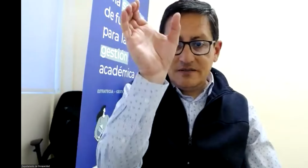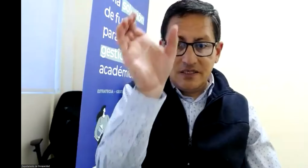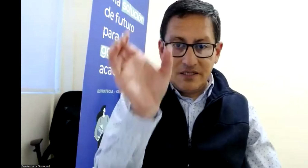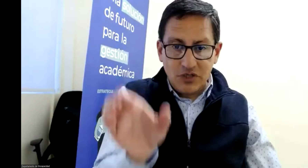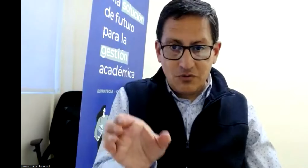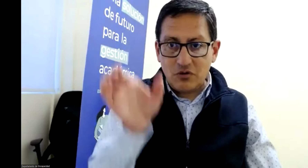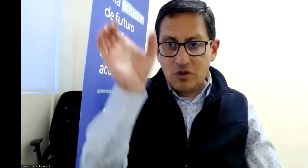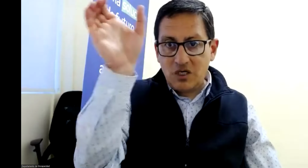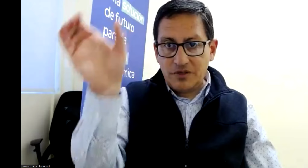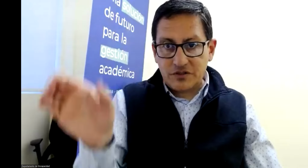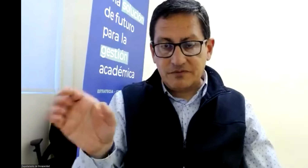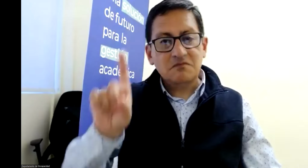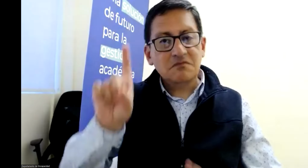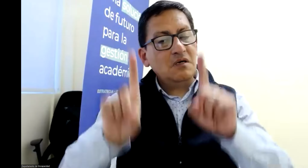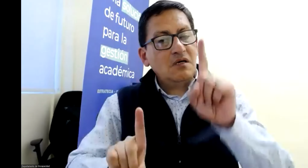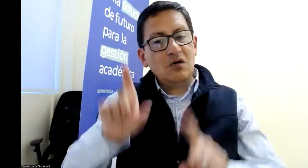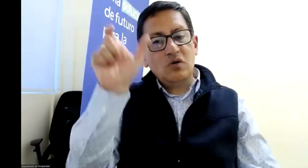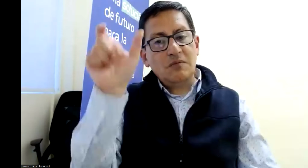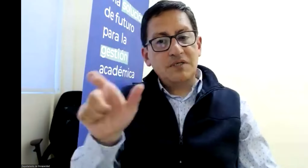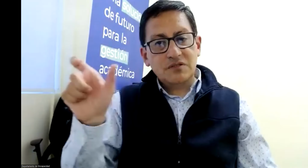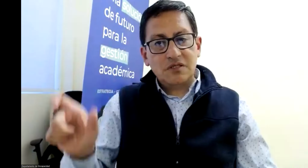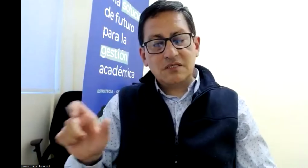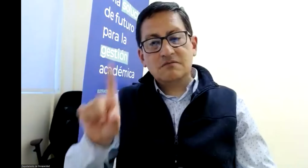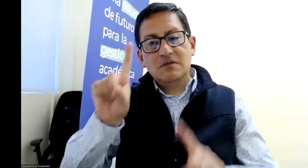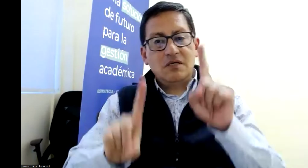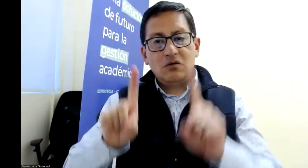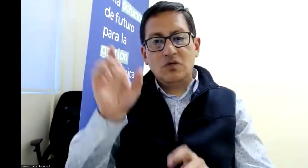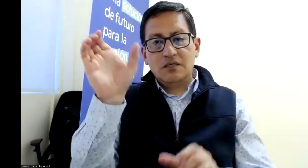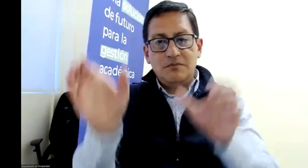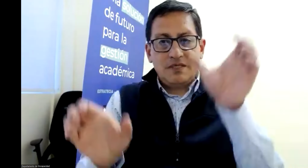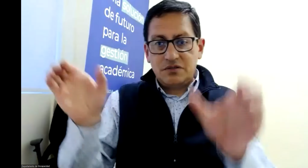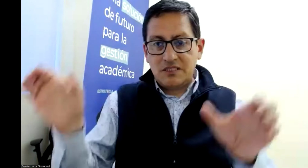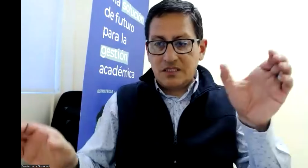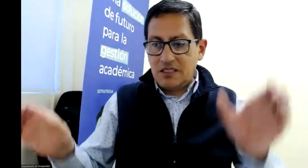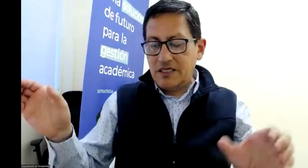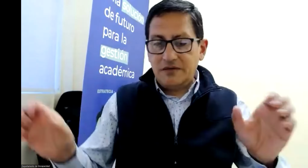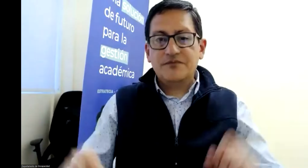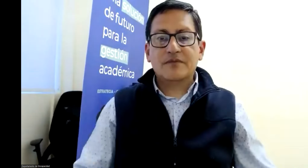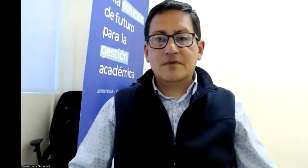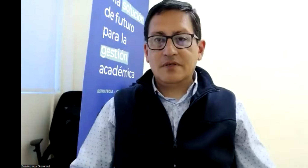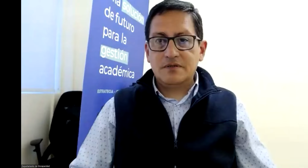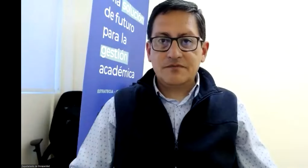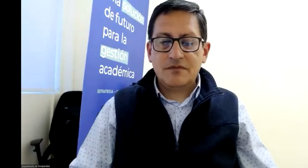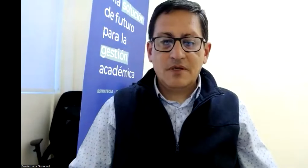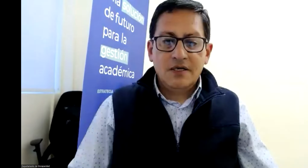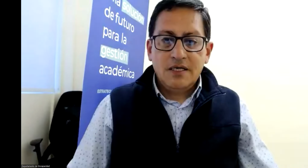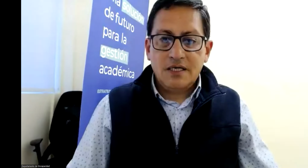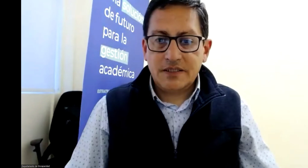y la dibujamos el cuerpo a la persona algunas personas algunas personas aquí y allá etc